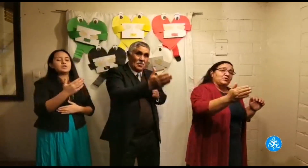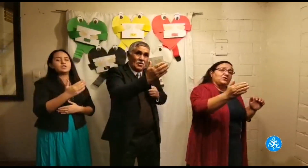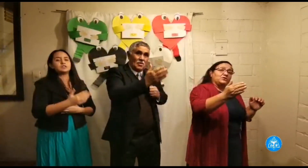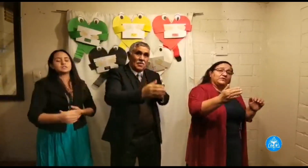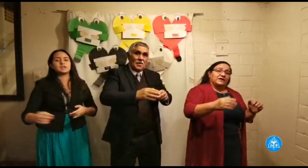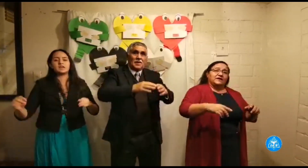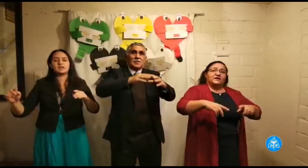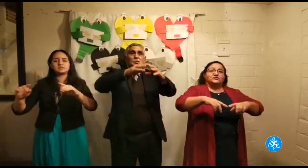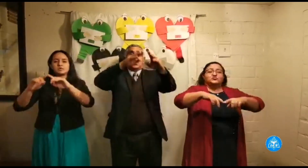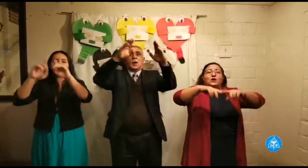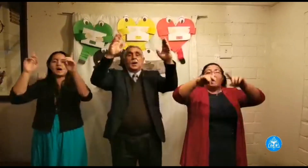necesitamos de su